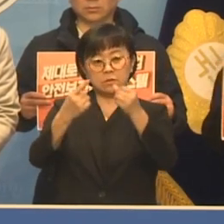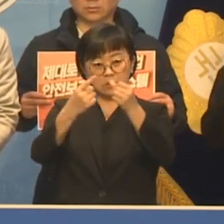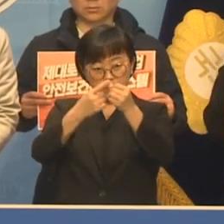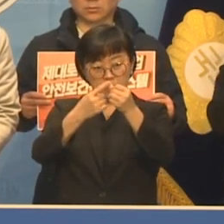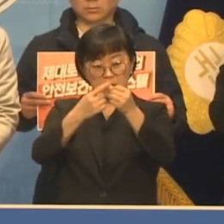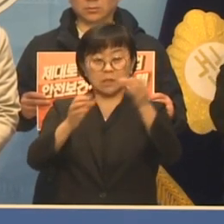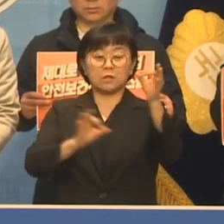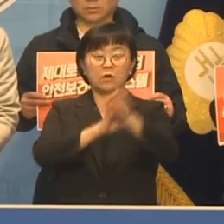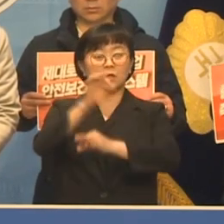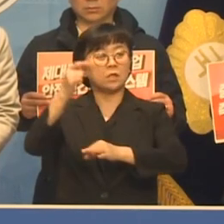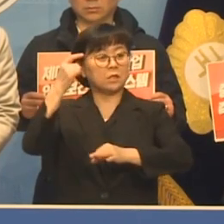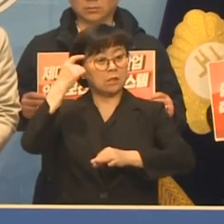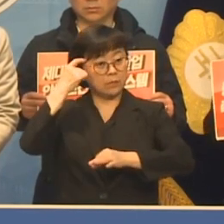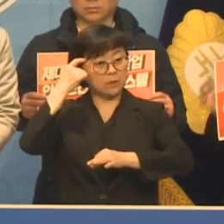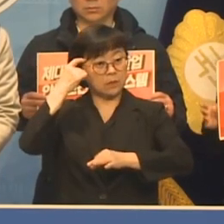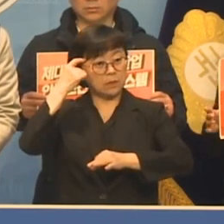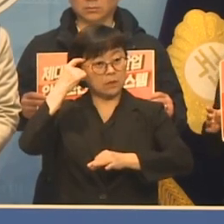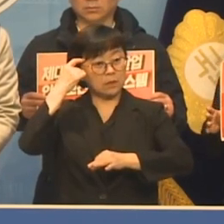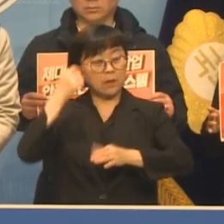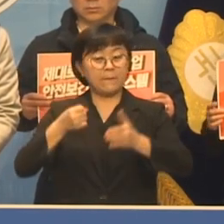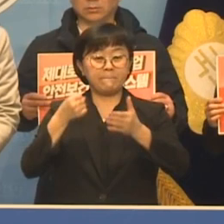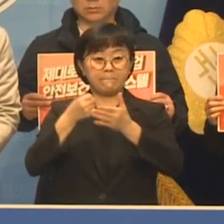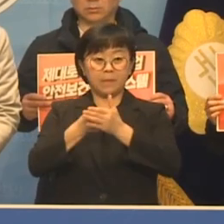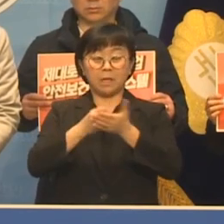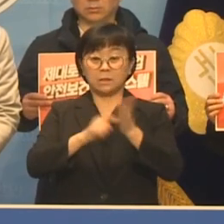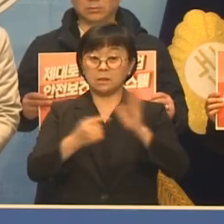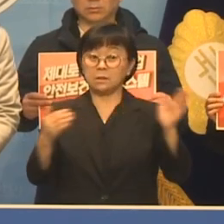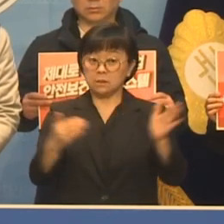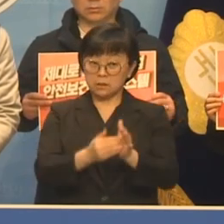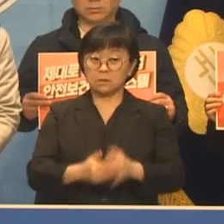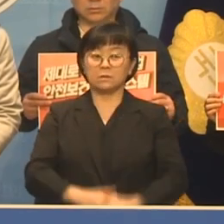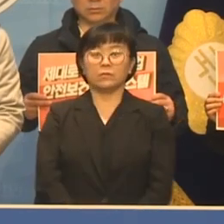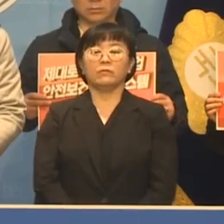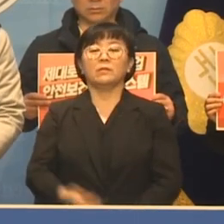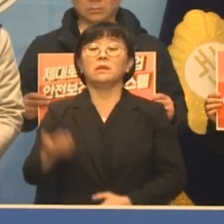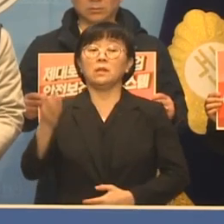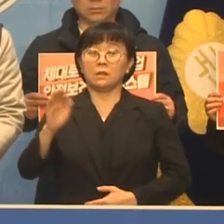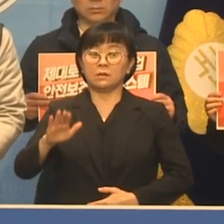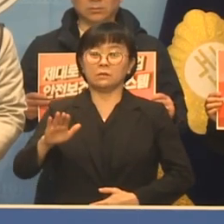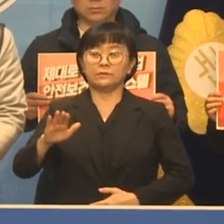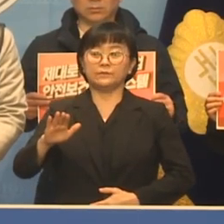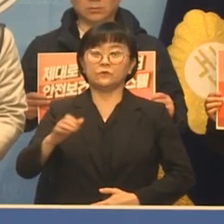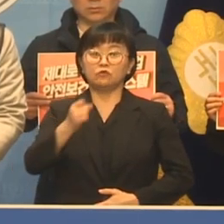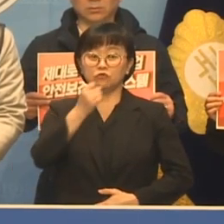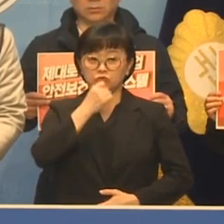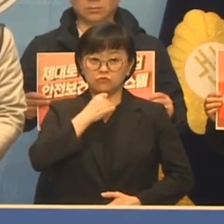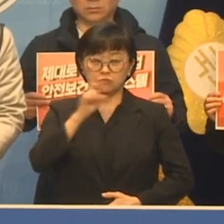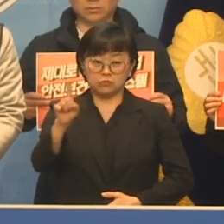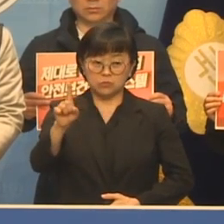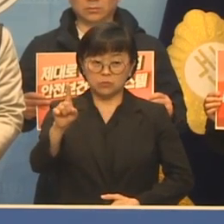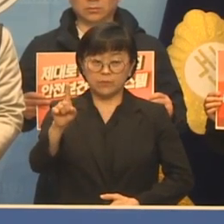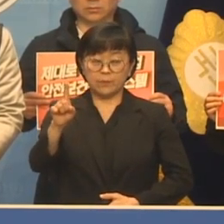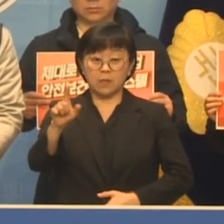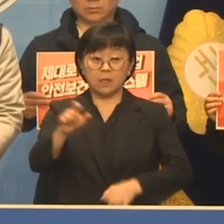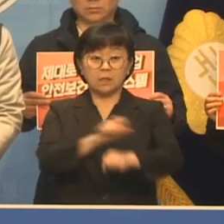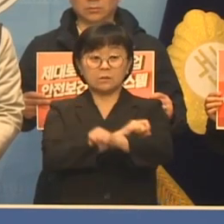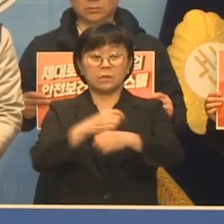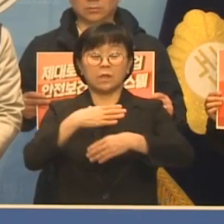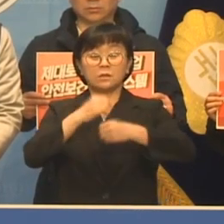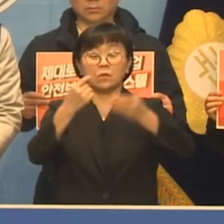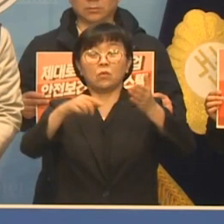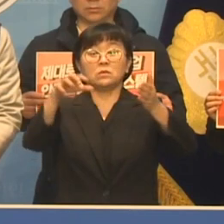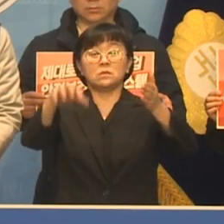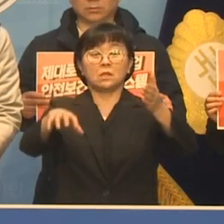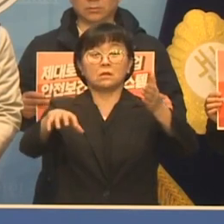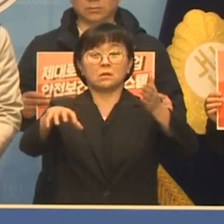최고의 경영 이념이라는 비장한 결의를 했다고 합니다. 그런데 우스운 것은 그